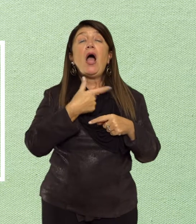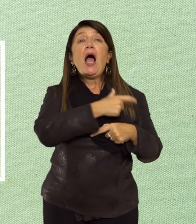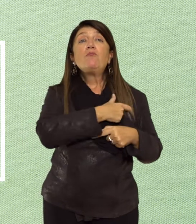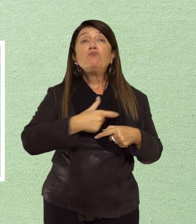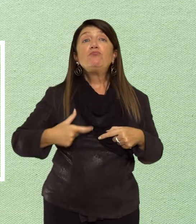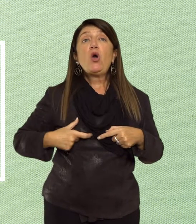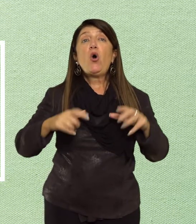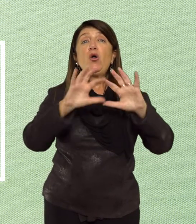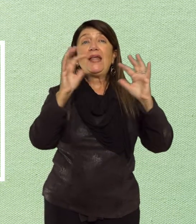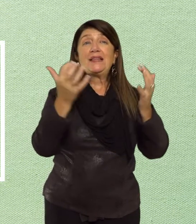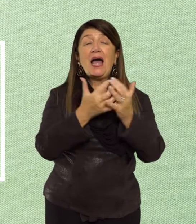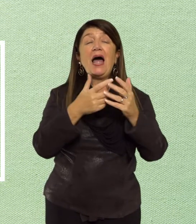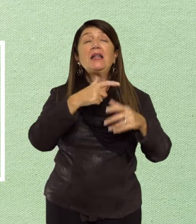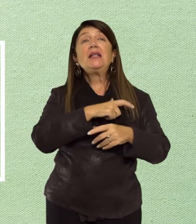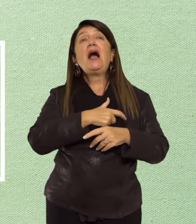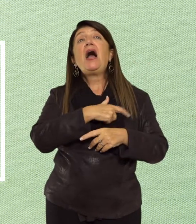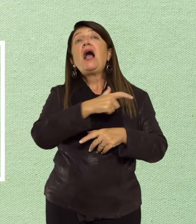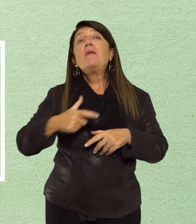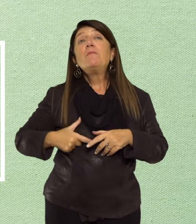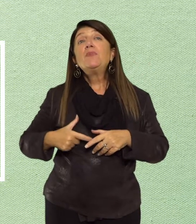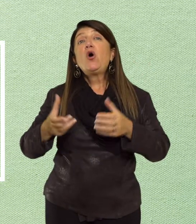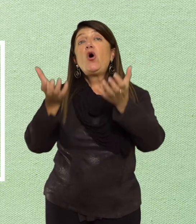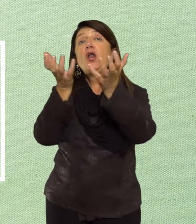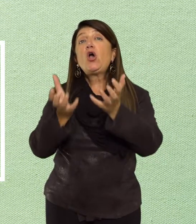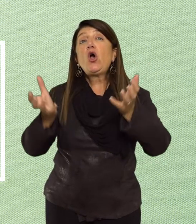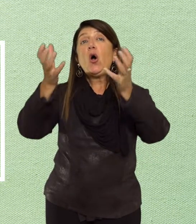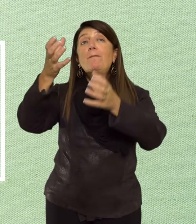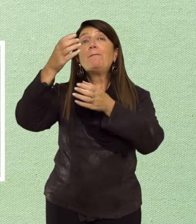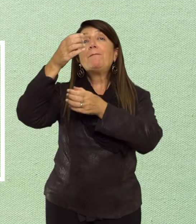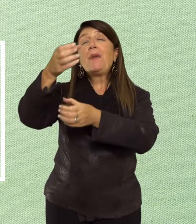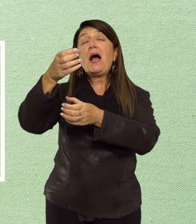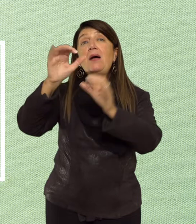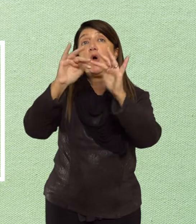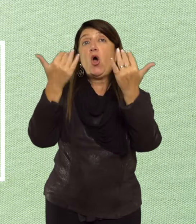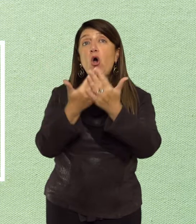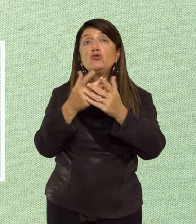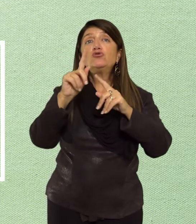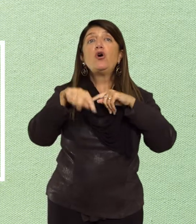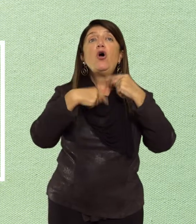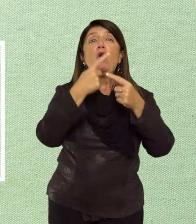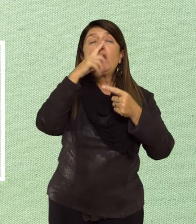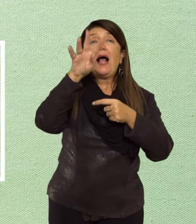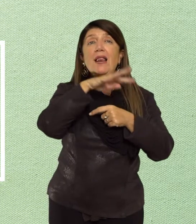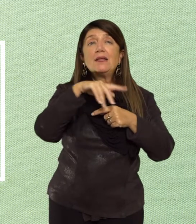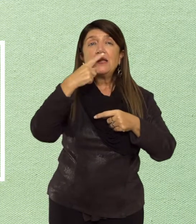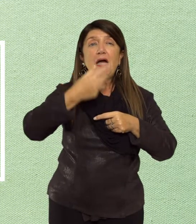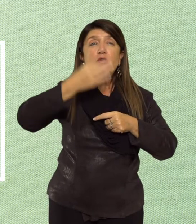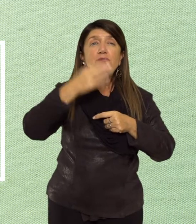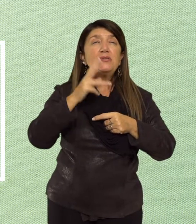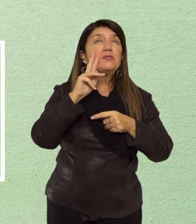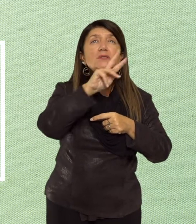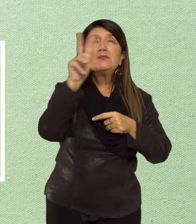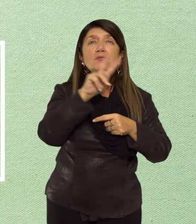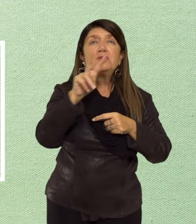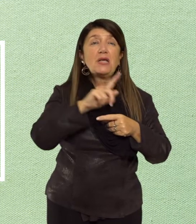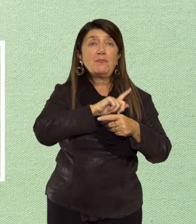del Mondo. Precisamente non lo so ancora, adesso aspettiamo che escano i calendari ufficiali e dopo insieme al mio allenatore decideremo quali saranno le